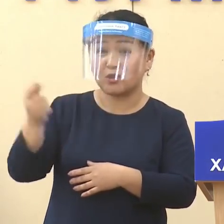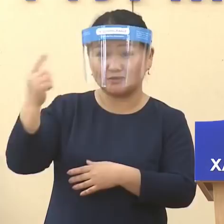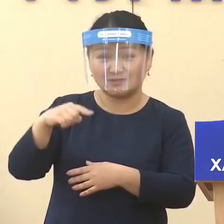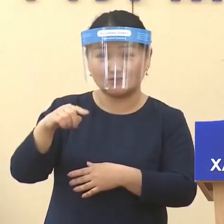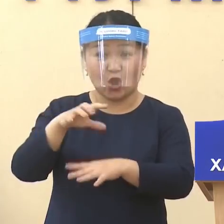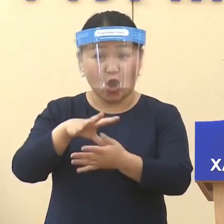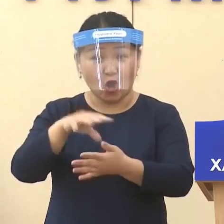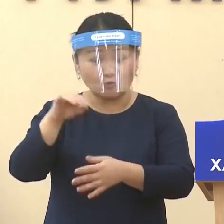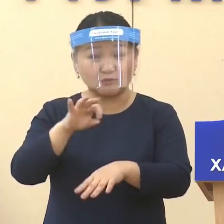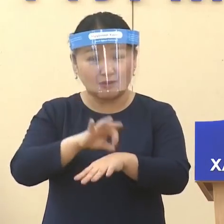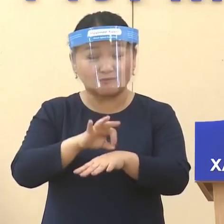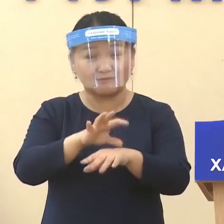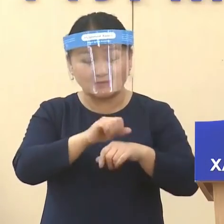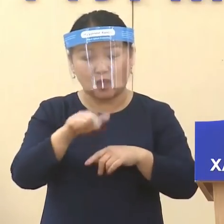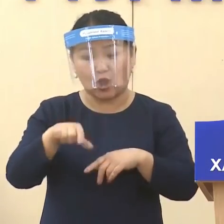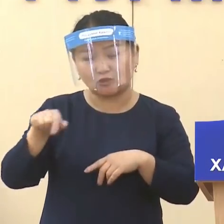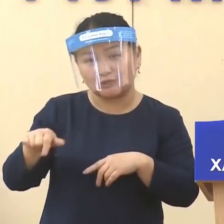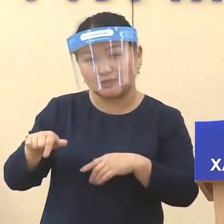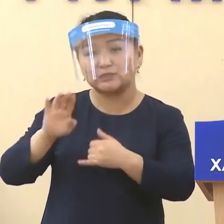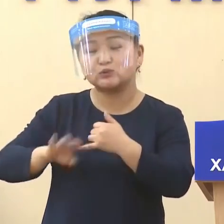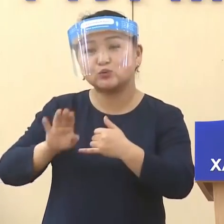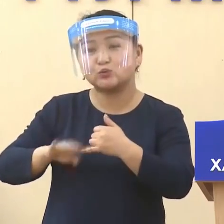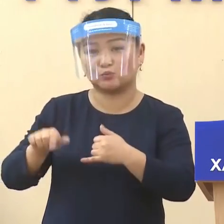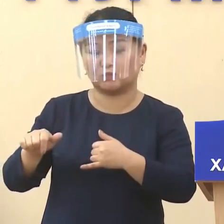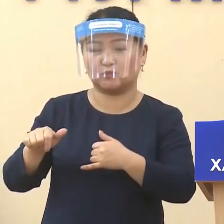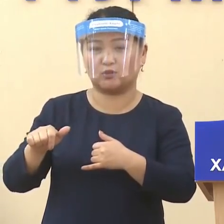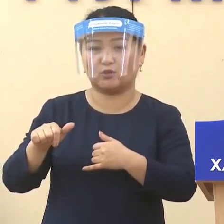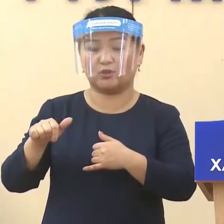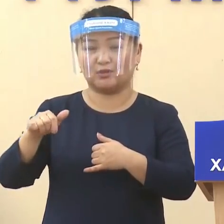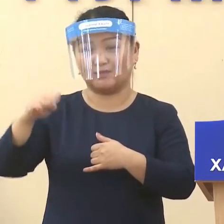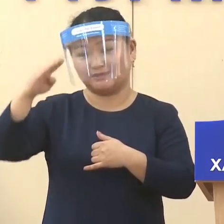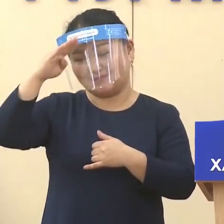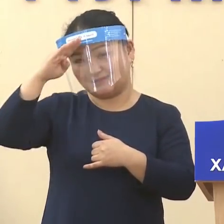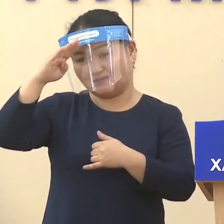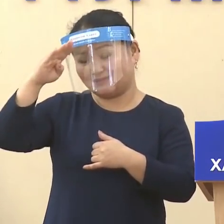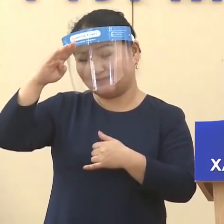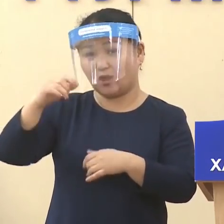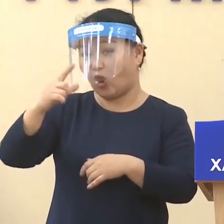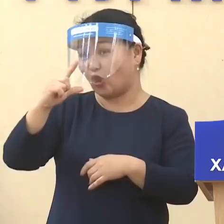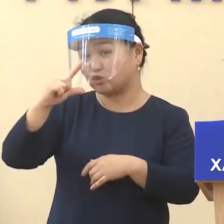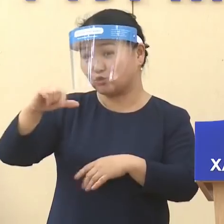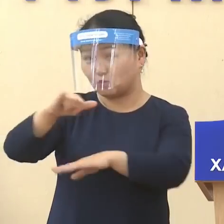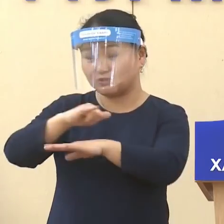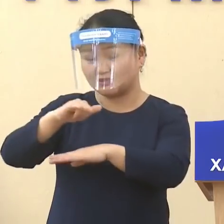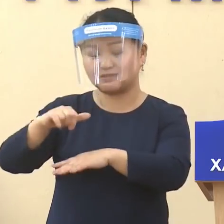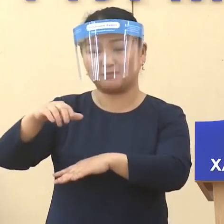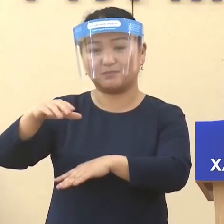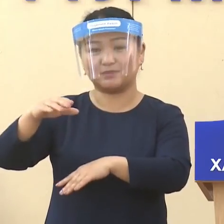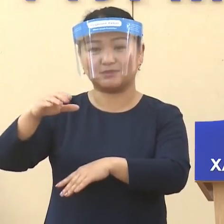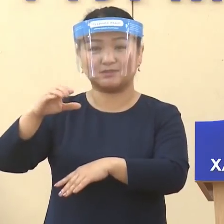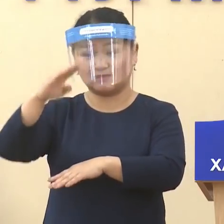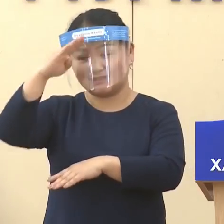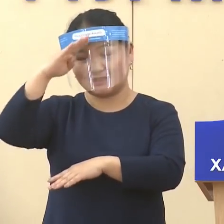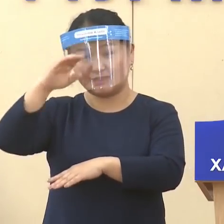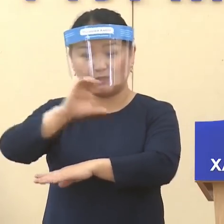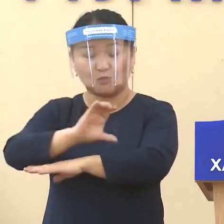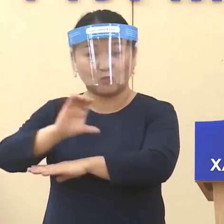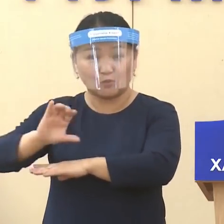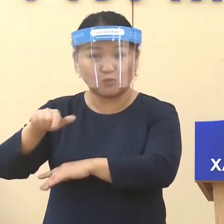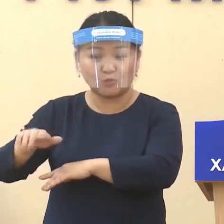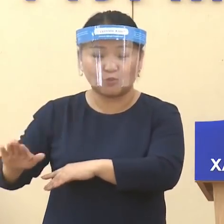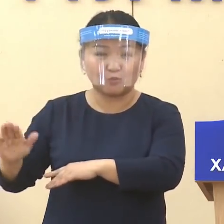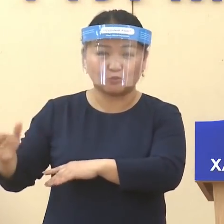тэгээд 17 настай хүүхэд байна. 20-21-тэй одоо яг энэ юм оюутан насны